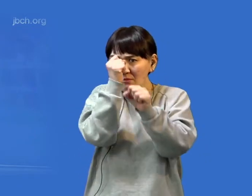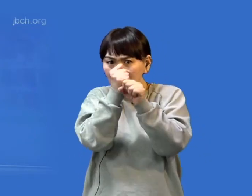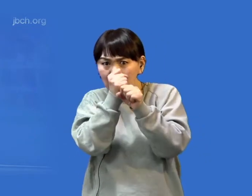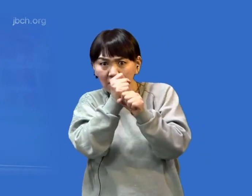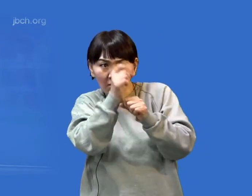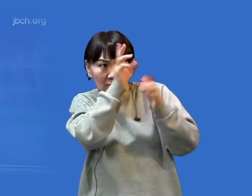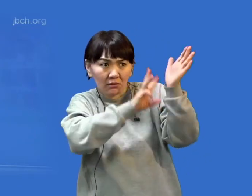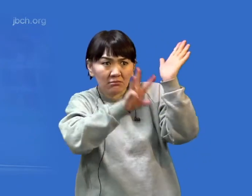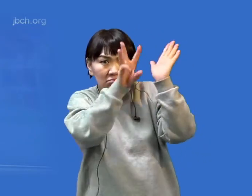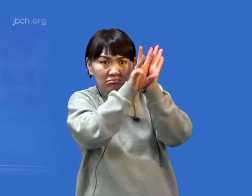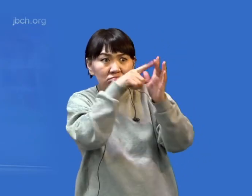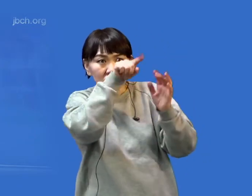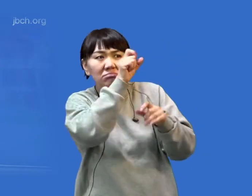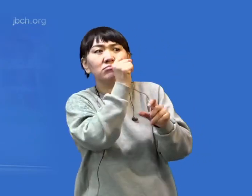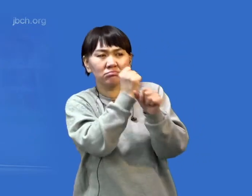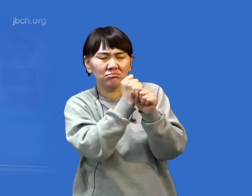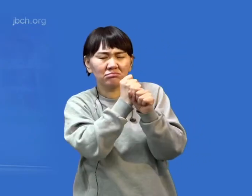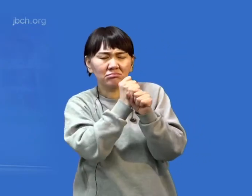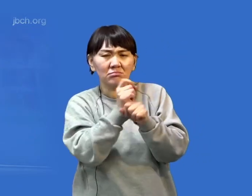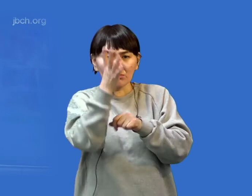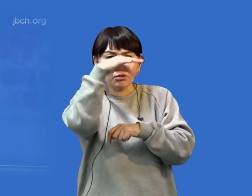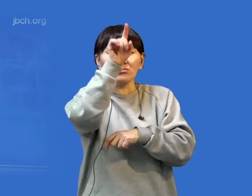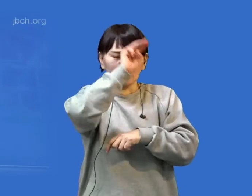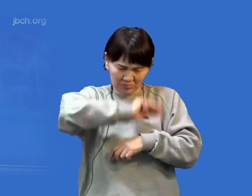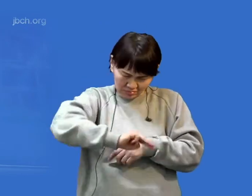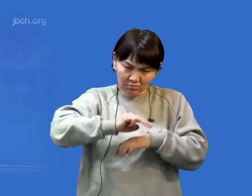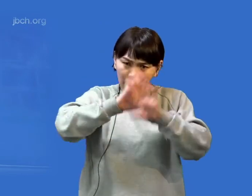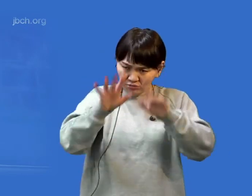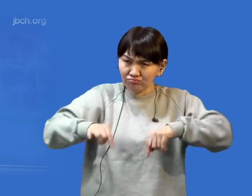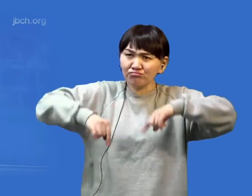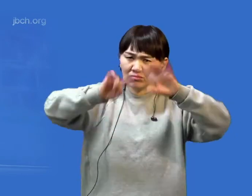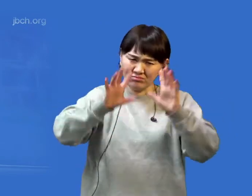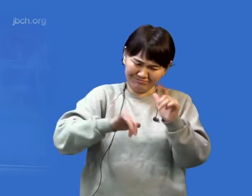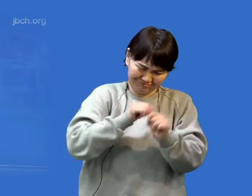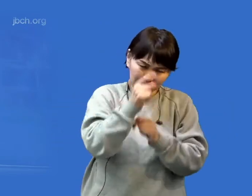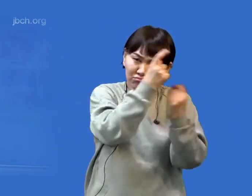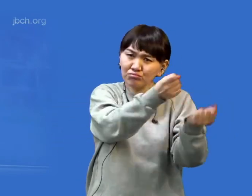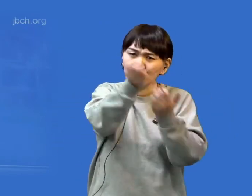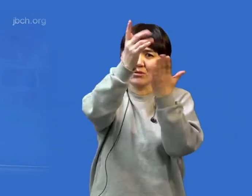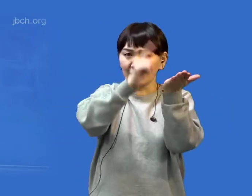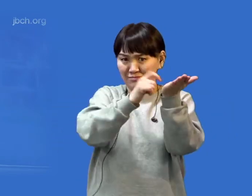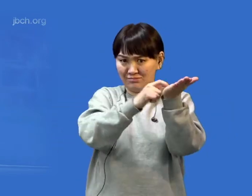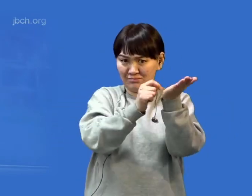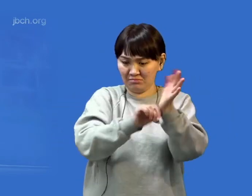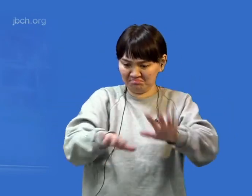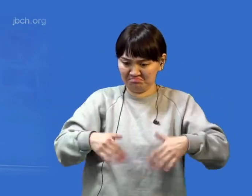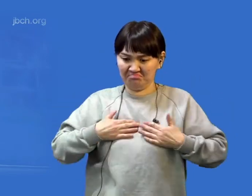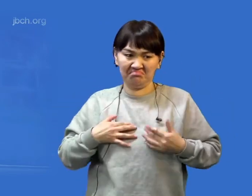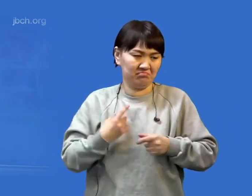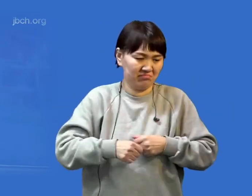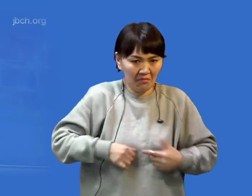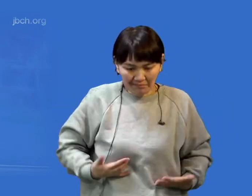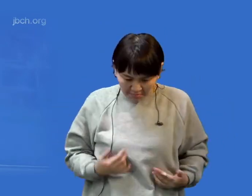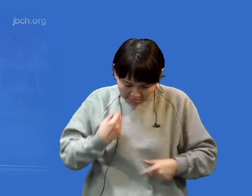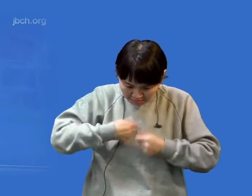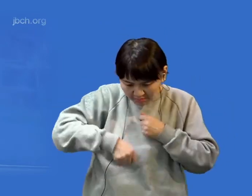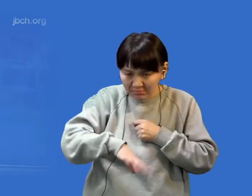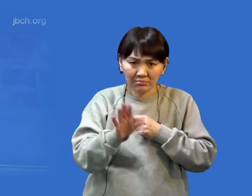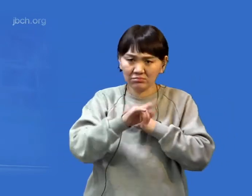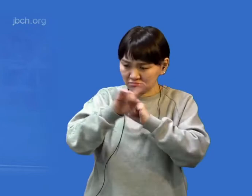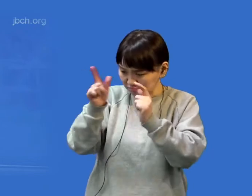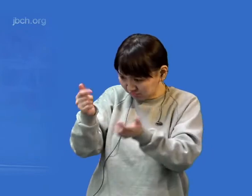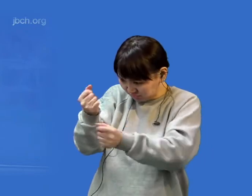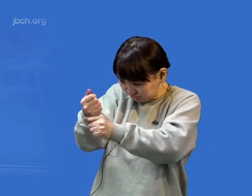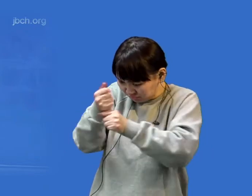бурхны хүслийг гүйцэлдүүлэхин төлөө бурхны төлөө бурхны юмсыг бурханд нь өргөх хэрэгтэй Давид шиг эзний имийг эзнээс авсан